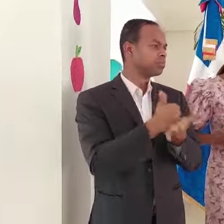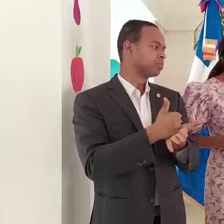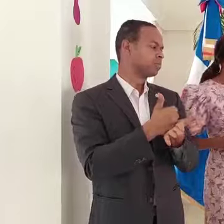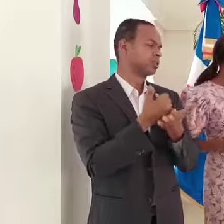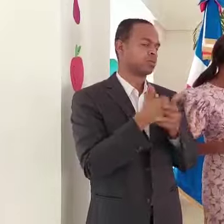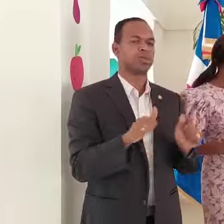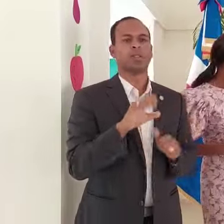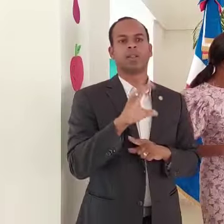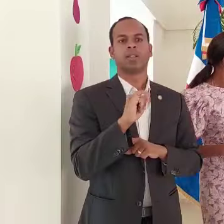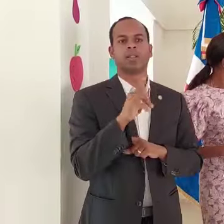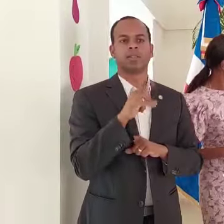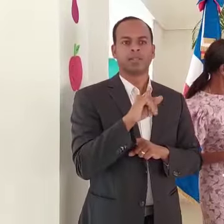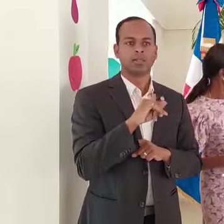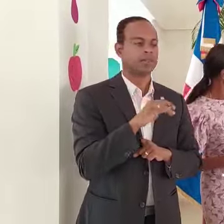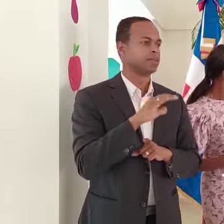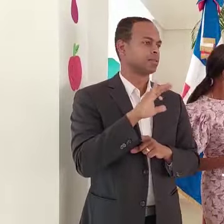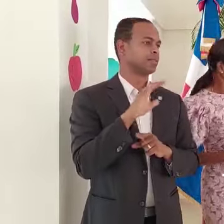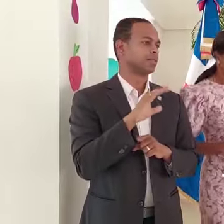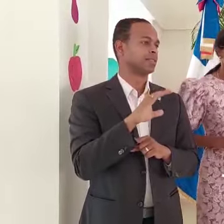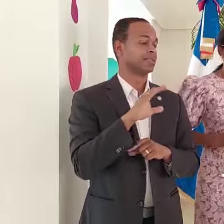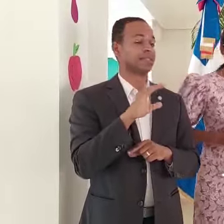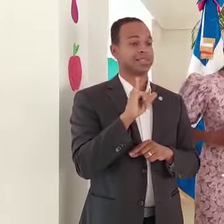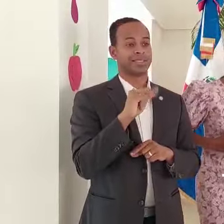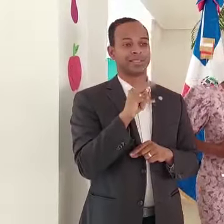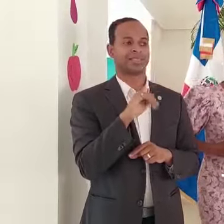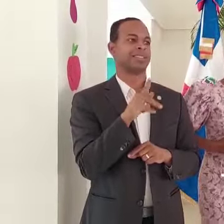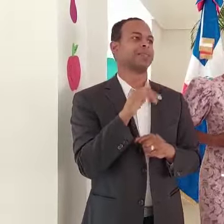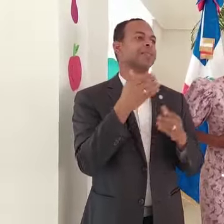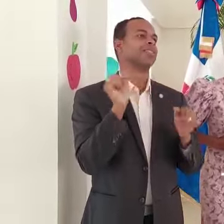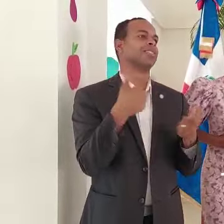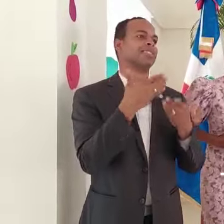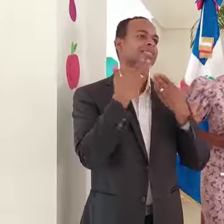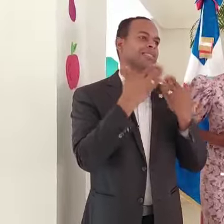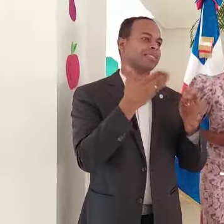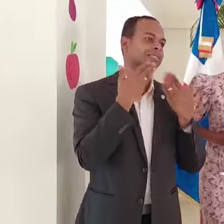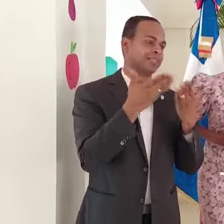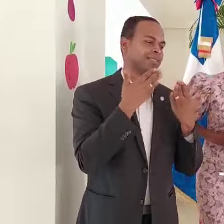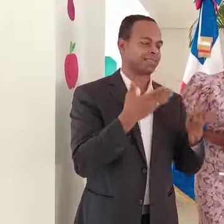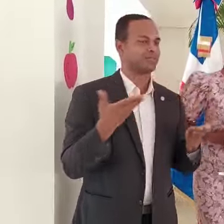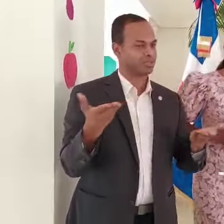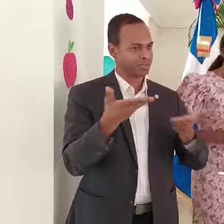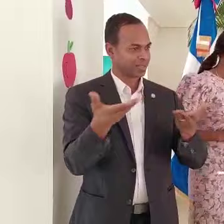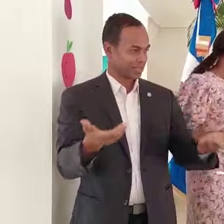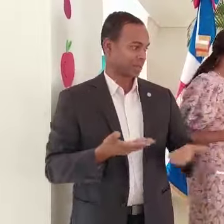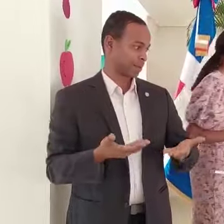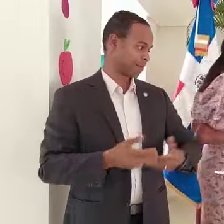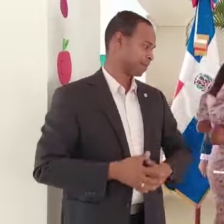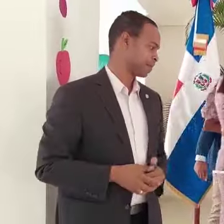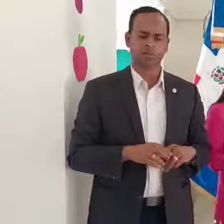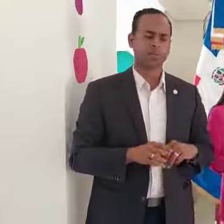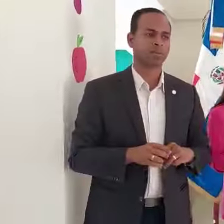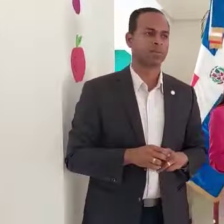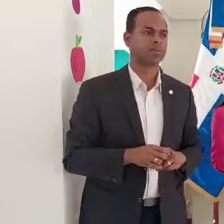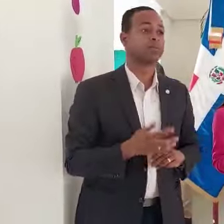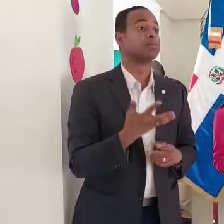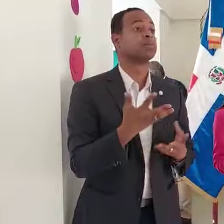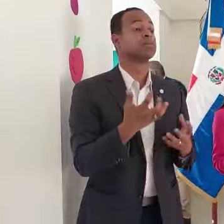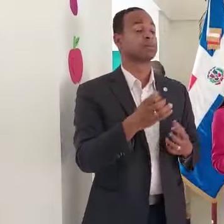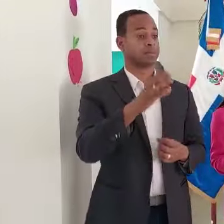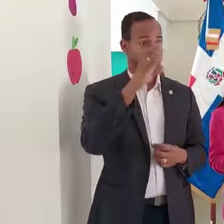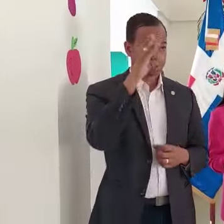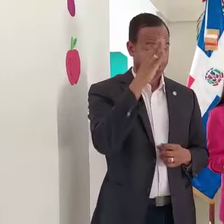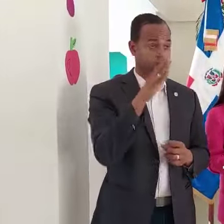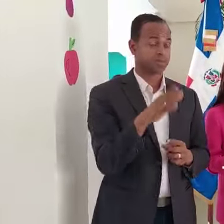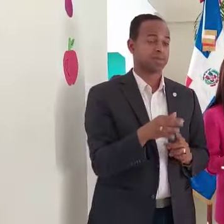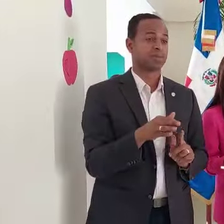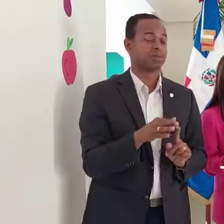CAIPI y en cada INAIPI. Señores, gracias, muchas gracias por estar aquí. Quiero saludar de una